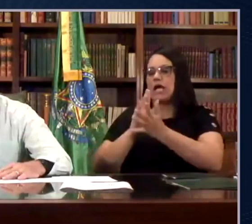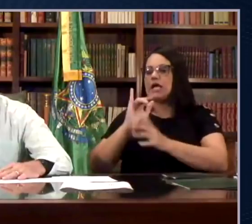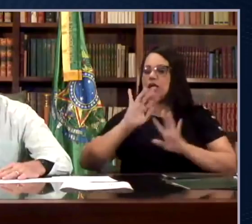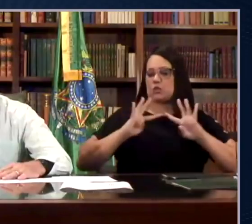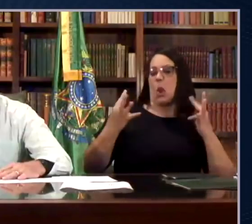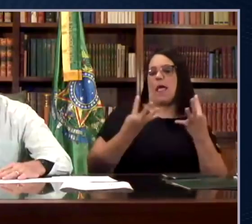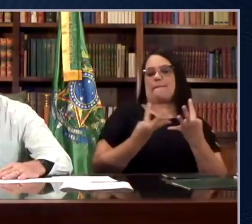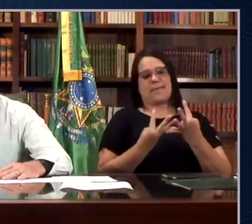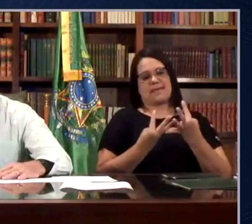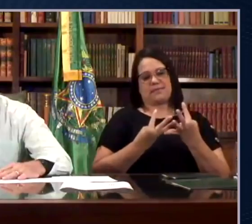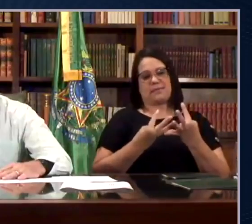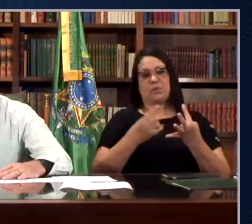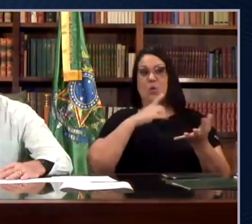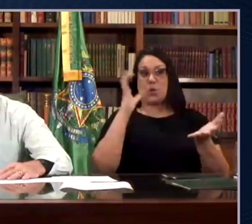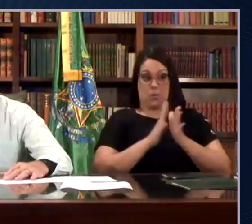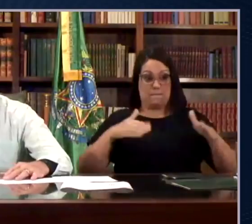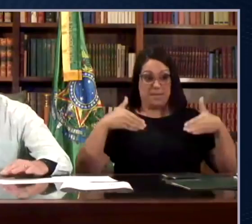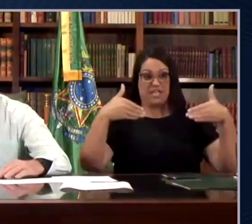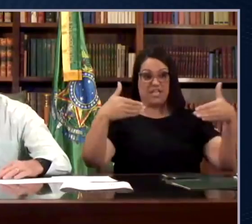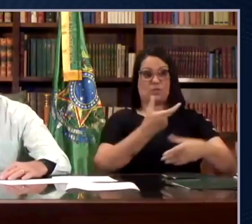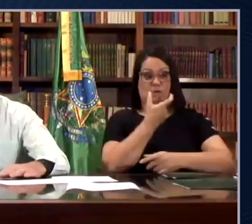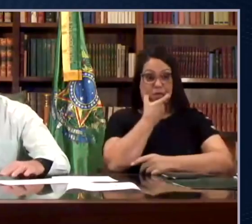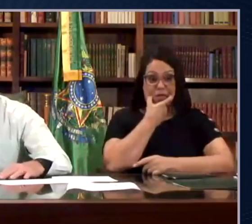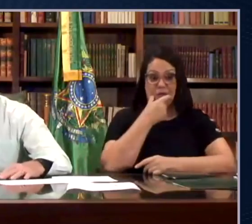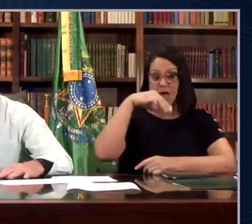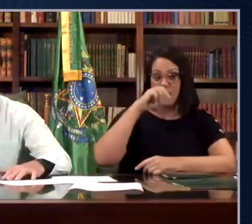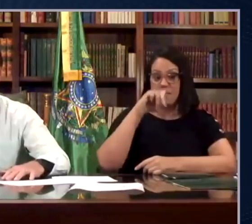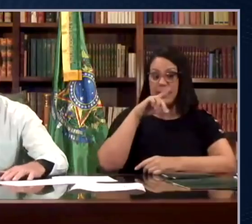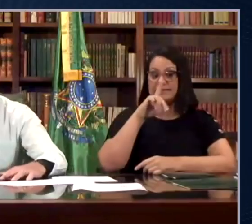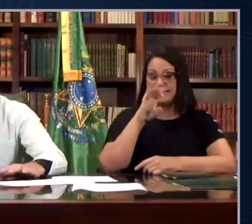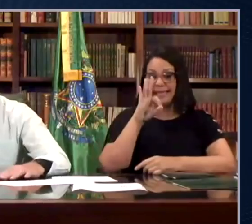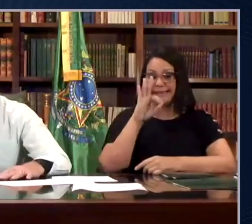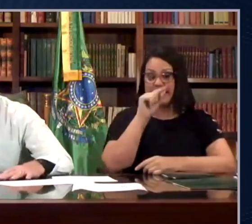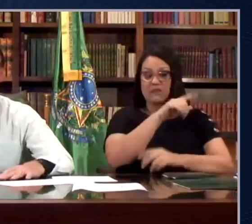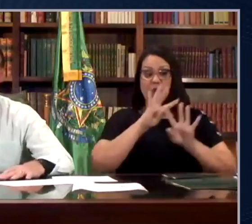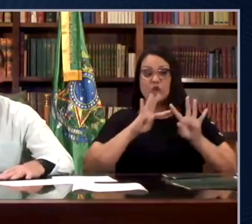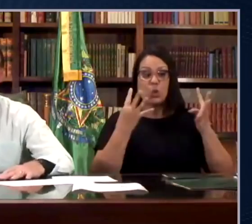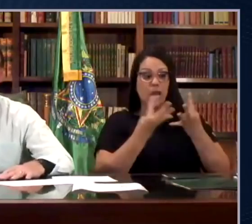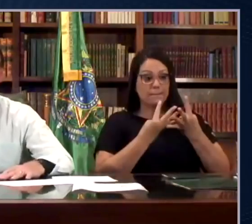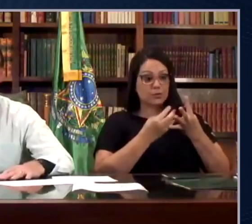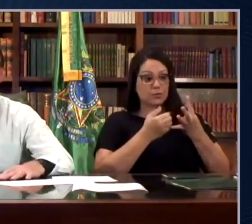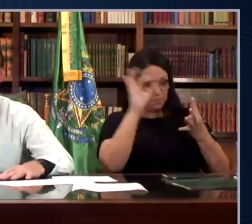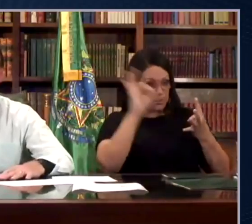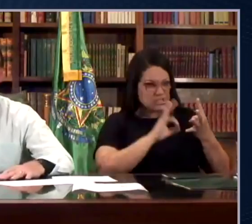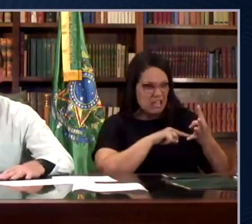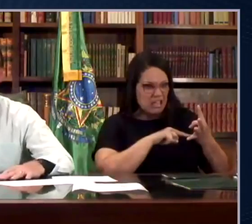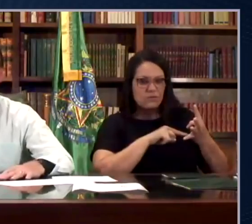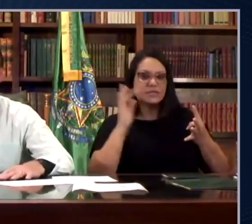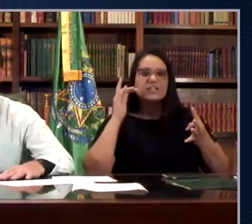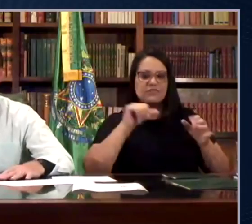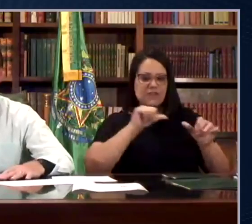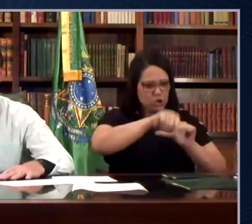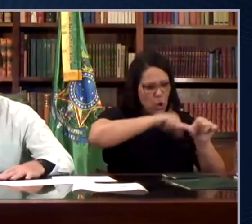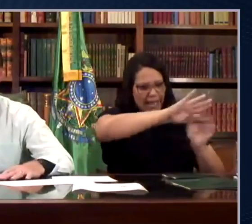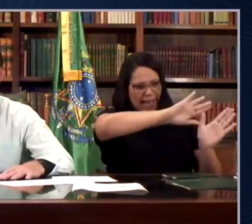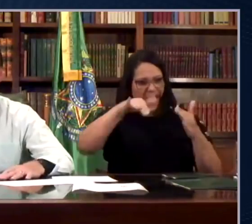da Saúde, Luiz Henrique Mandetta, ele sim tem defendido esse isolamento total. Pergunto ao senhor, o senhor estuda a possibilidade de trocar o Mandetta então por um ministro